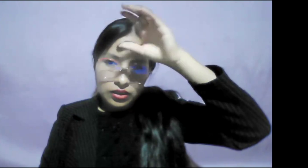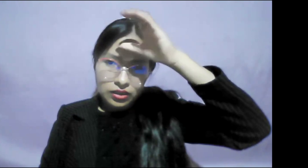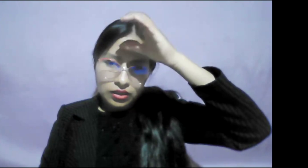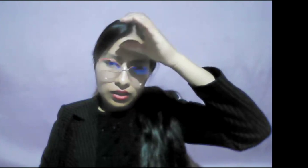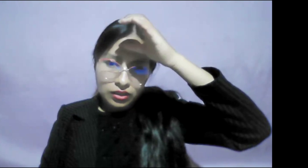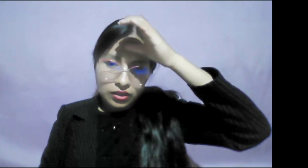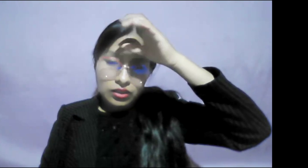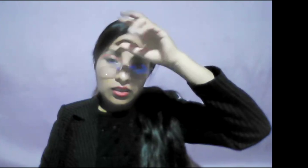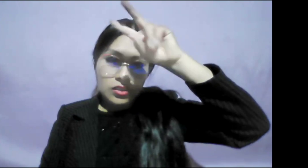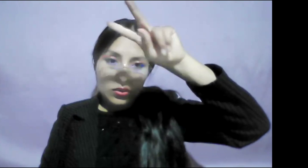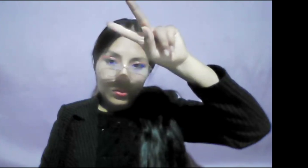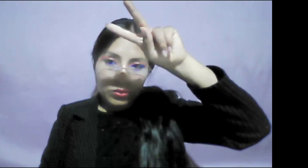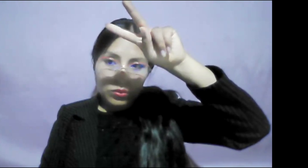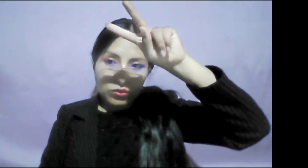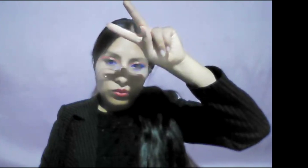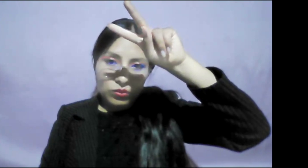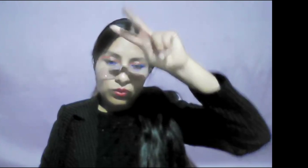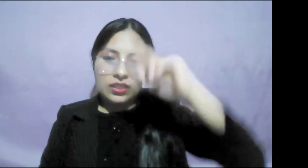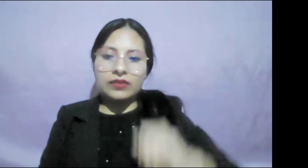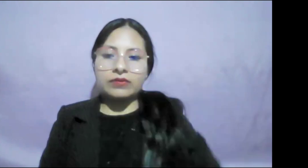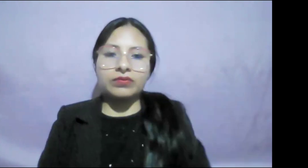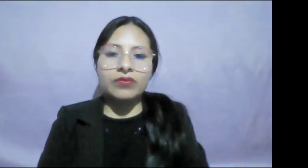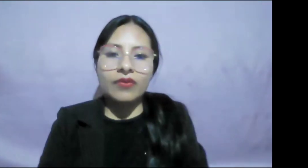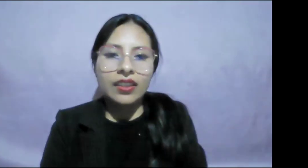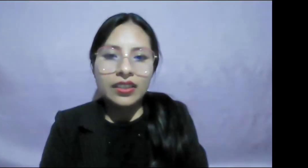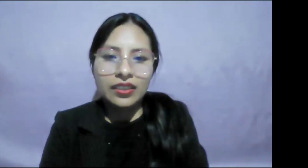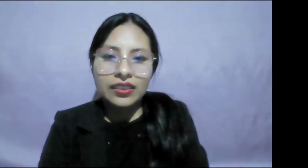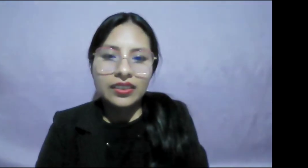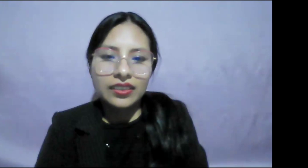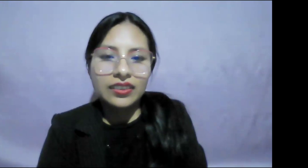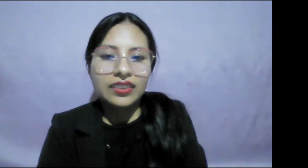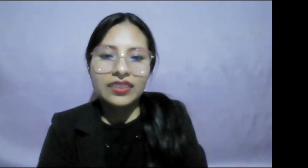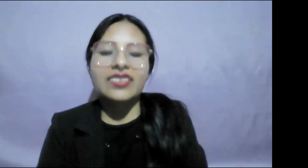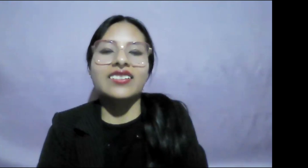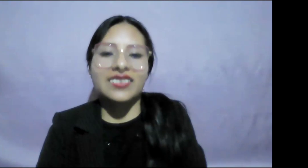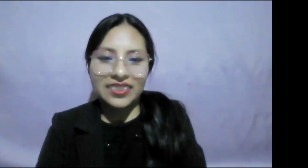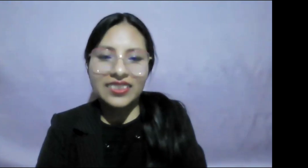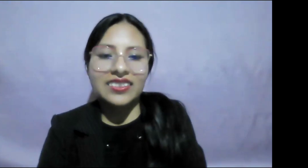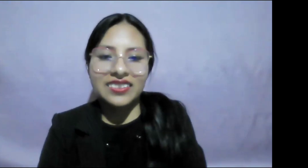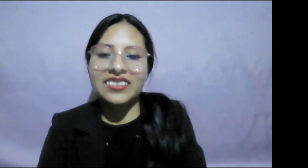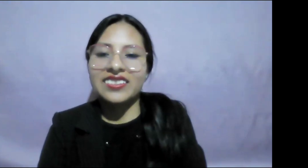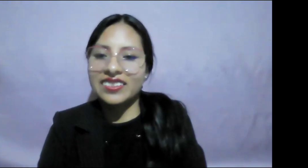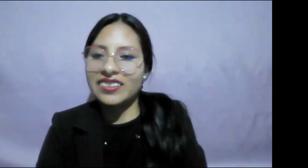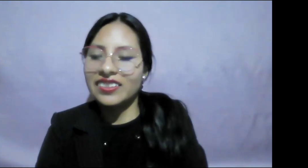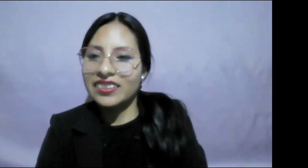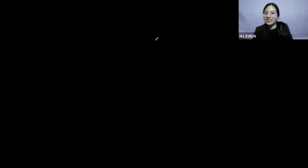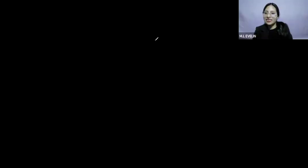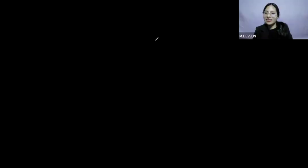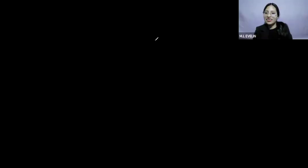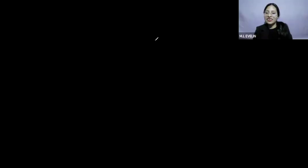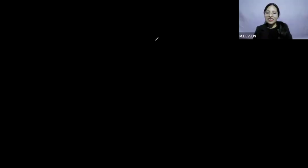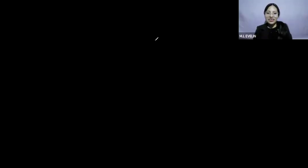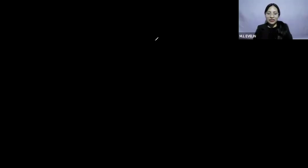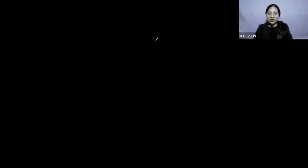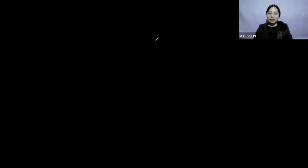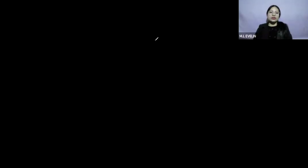bienvenido Eduardo Carrasco Qué bueno verte muy bien continuamos con el